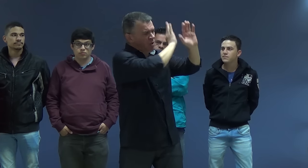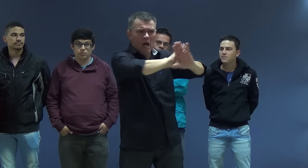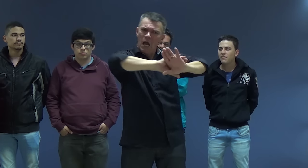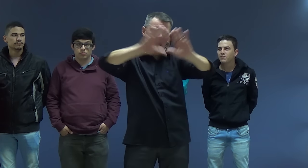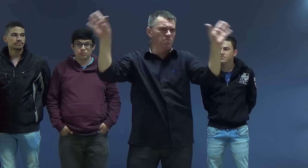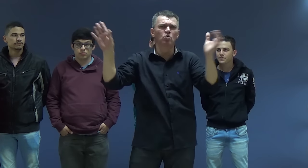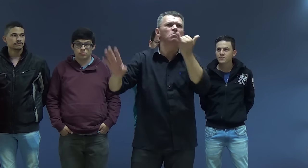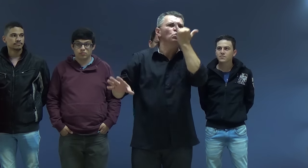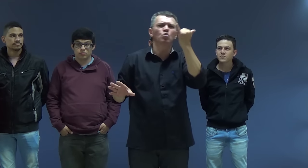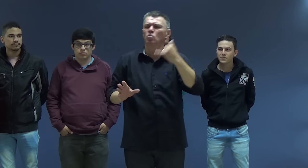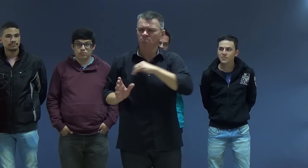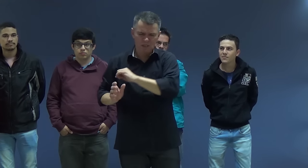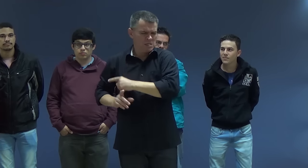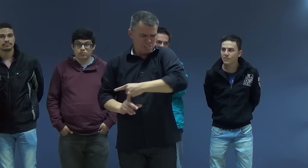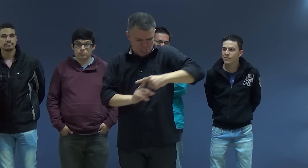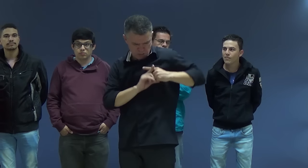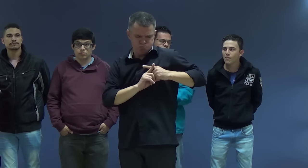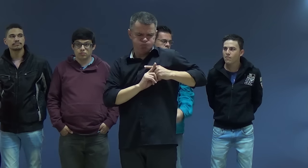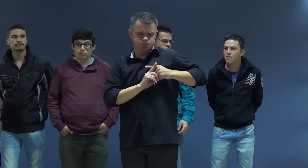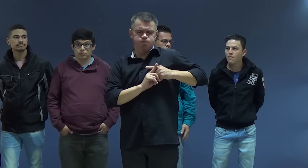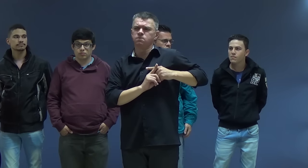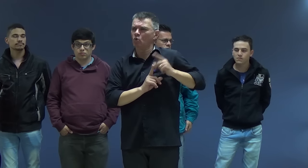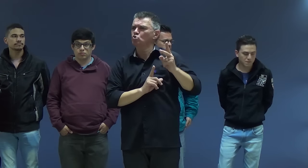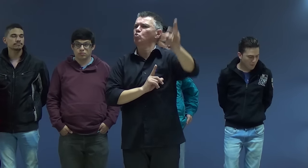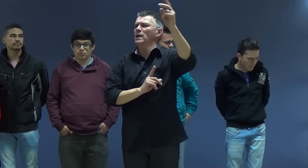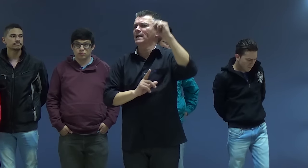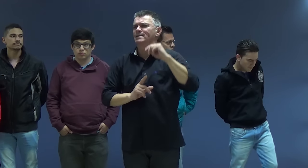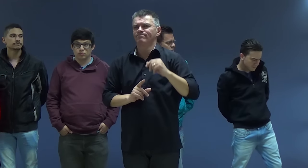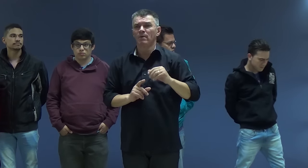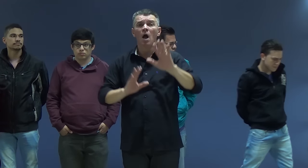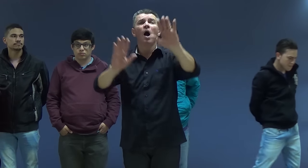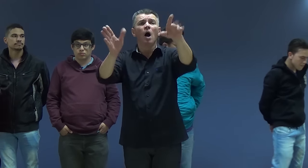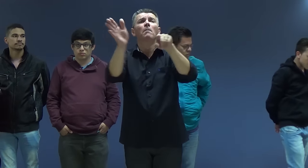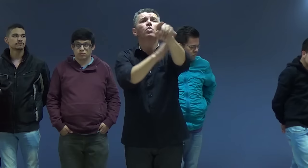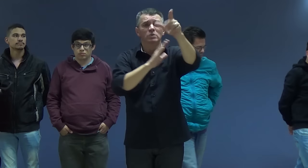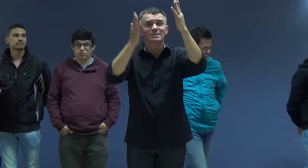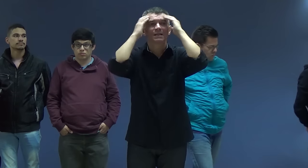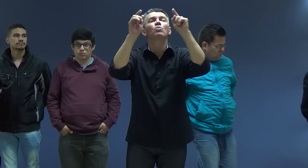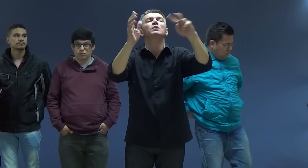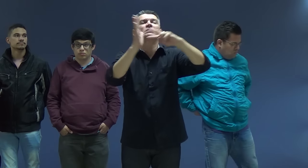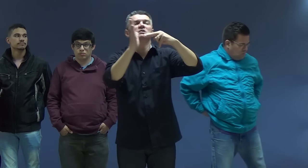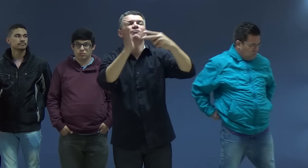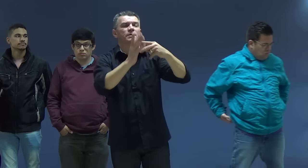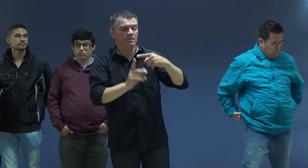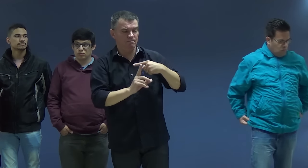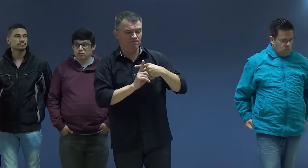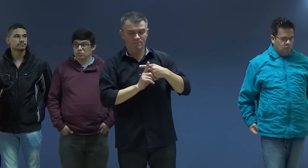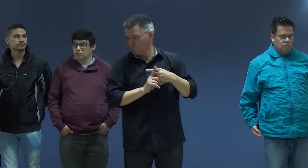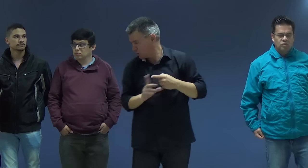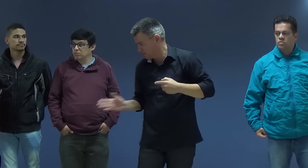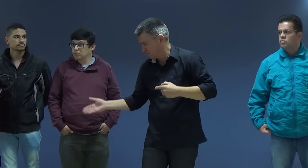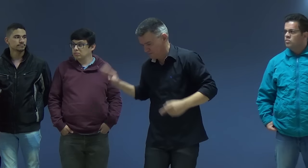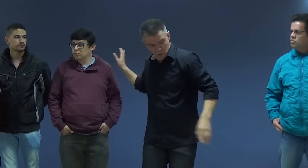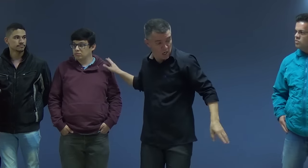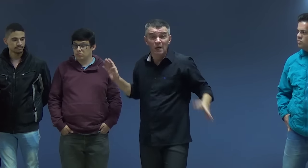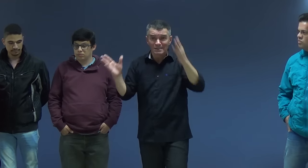eu. Acabou, peça perdão. Carrega a cruz de Deus. E eu quero perguntar para vocês, vocês sabem o que significa essa